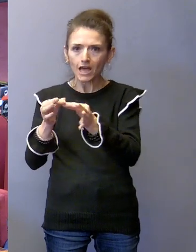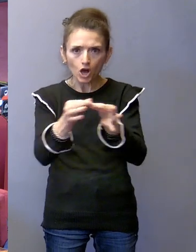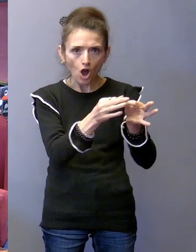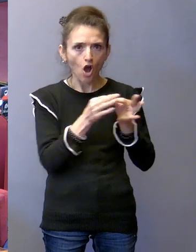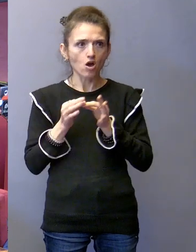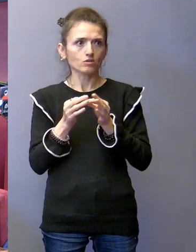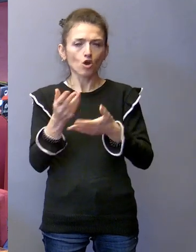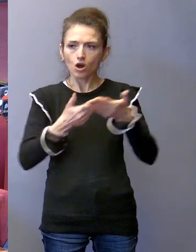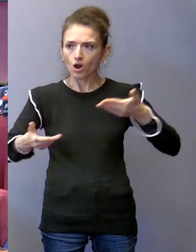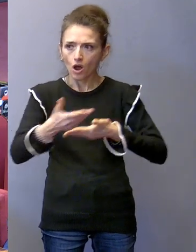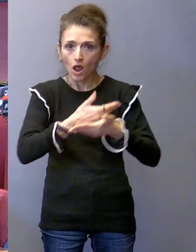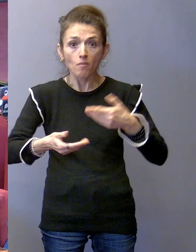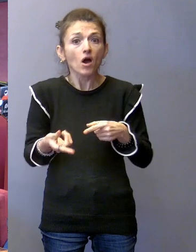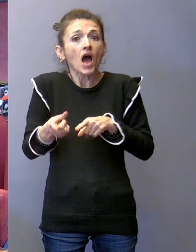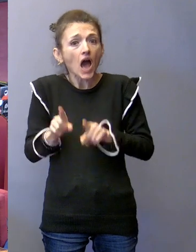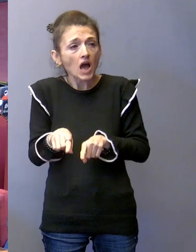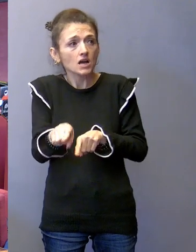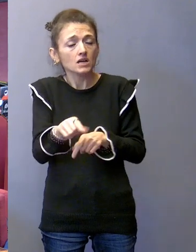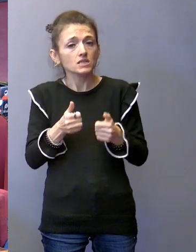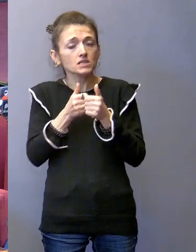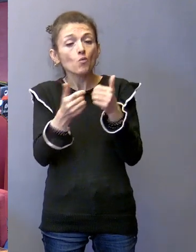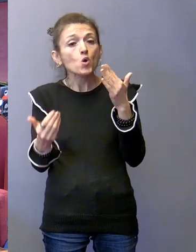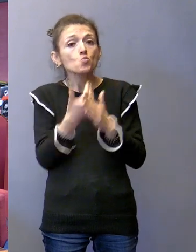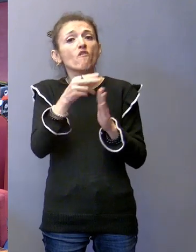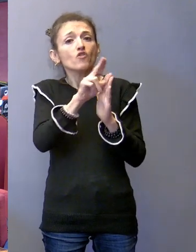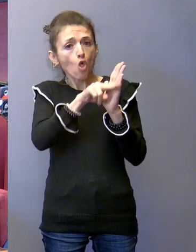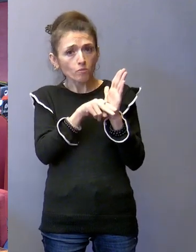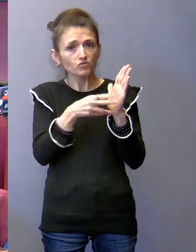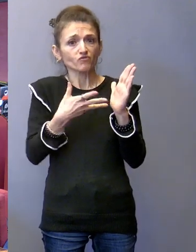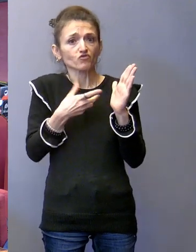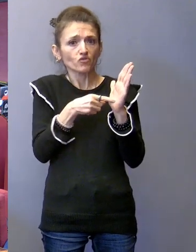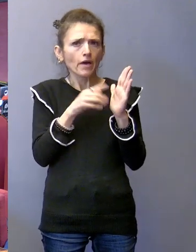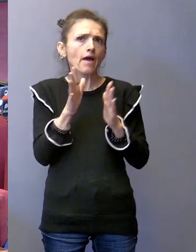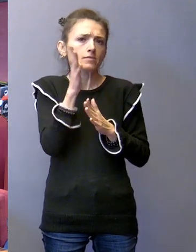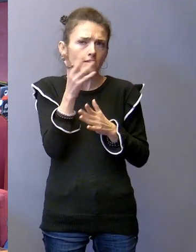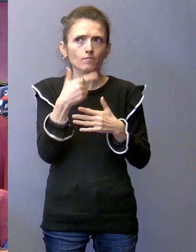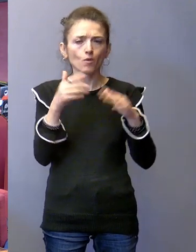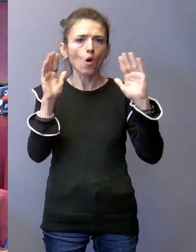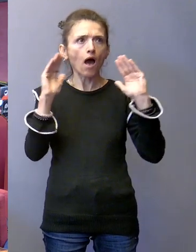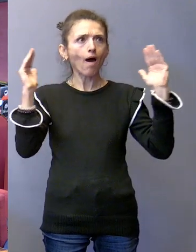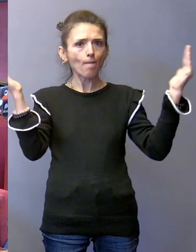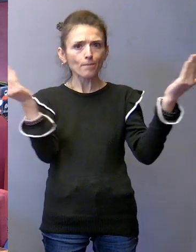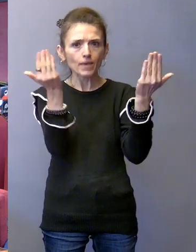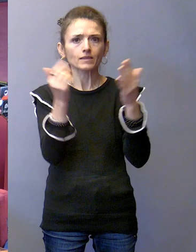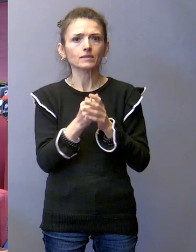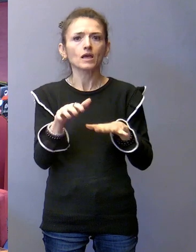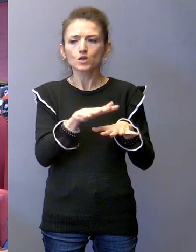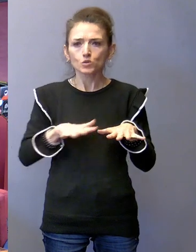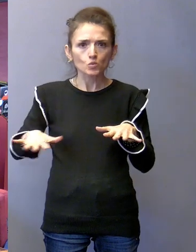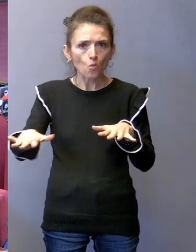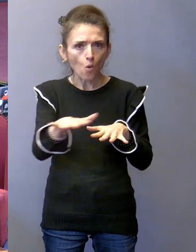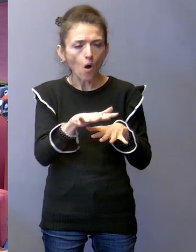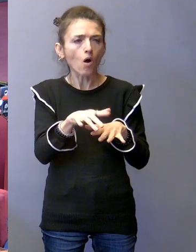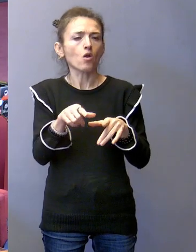nel rispetto a nuove normative che oggi grazie a Dio ci sono come tutto il tema dell'ambiente l'occupazione Zero di suolo e